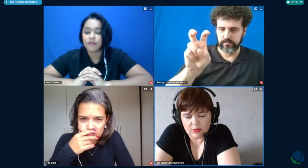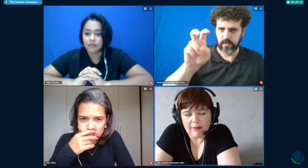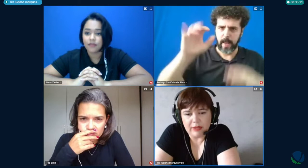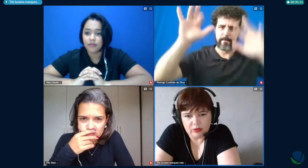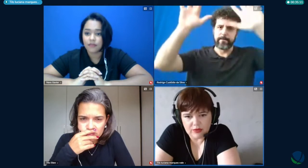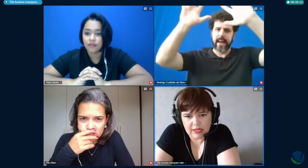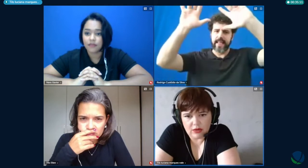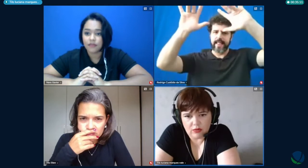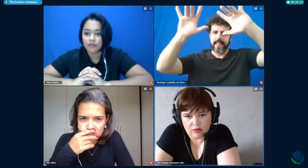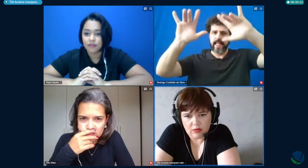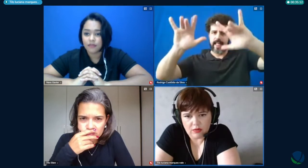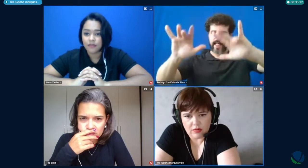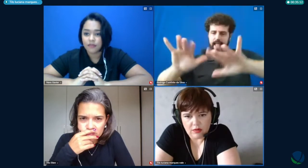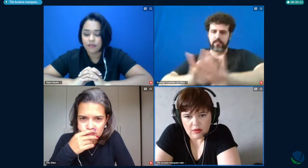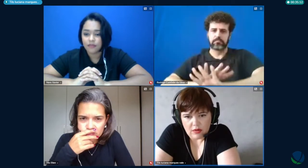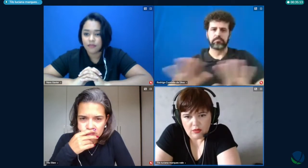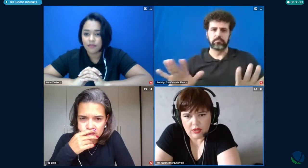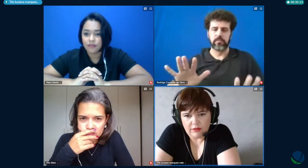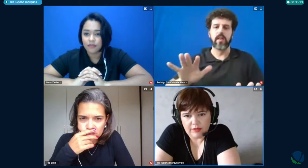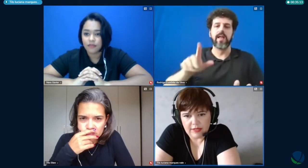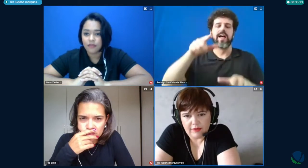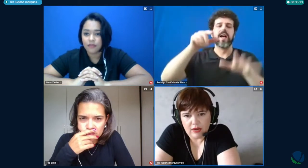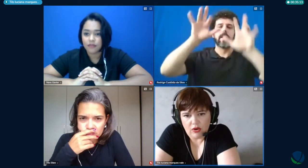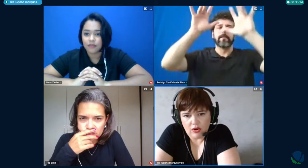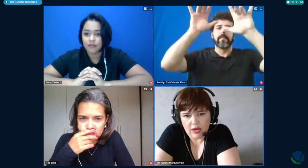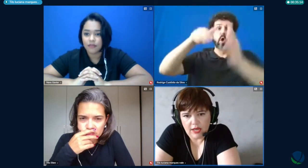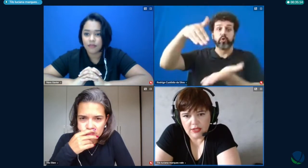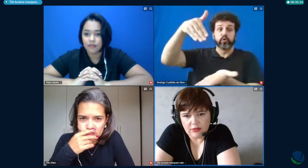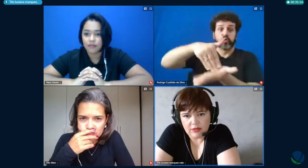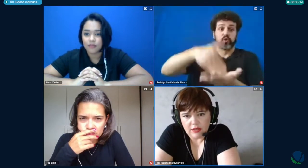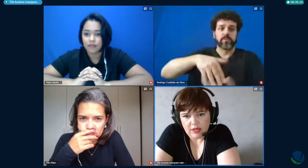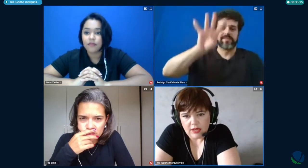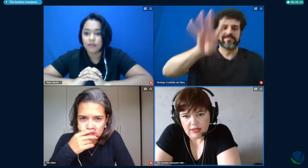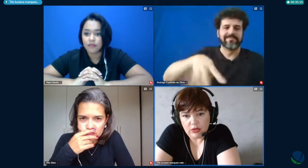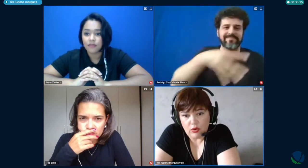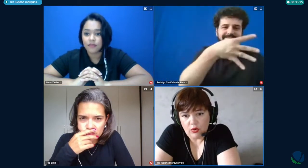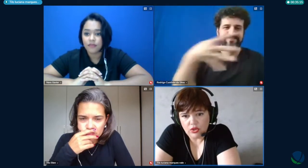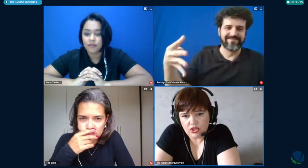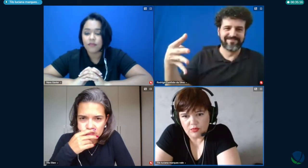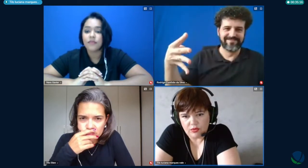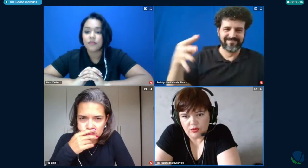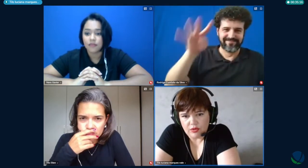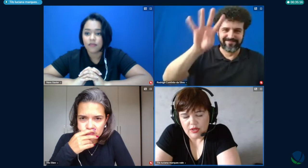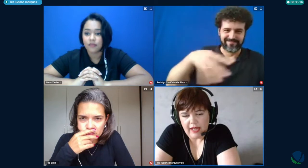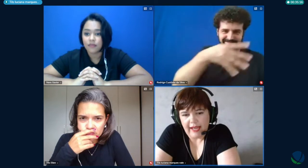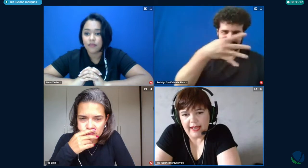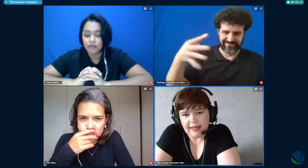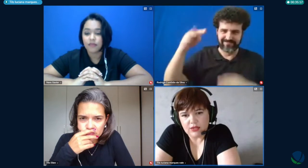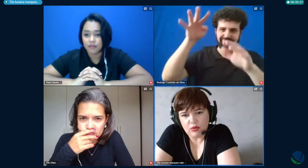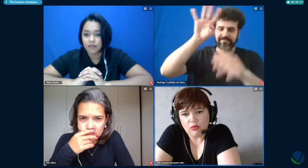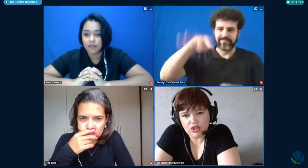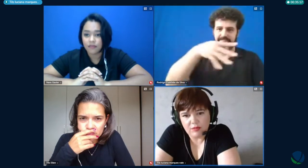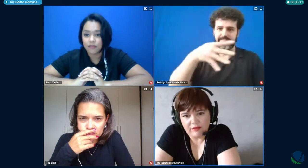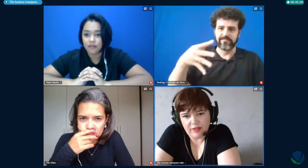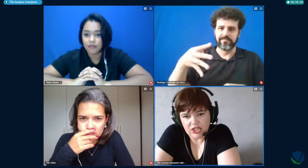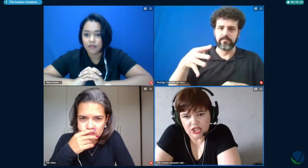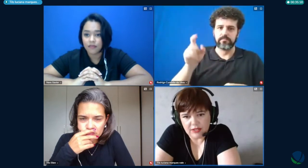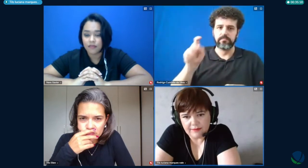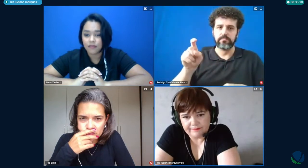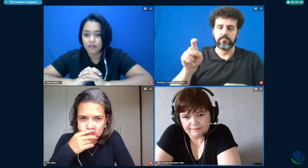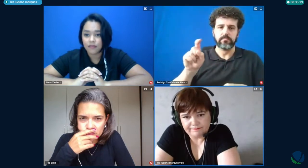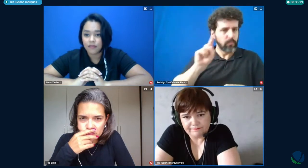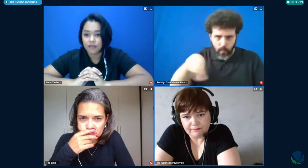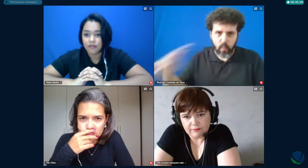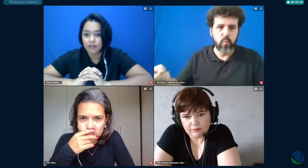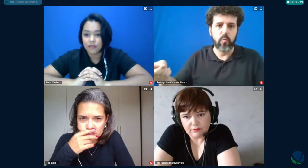isso mesmo, capítulo 5, quando você vem colocando no último, na sua última ficha,